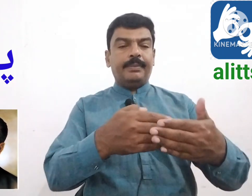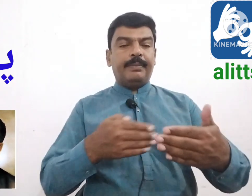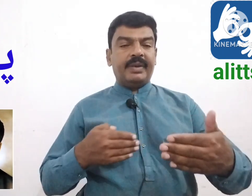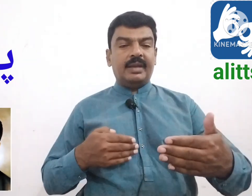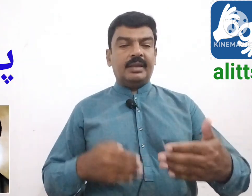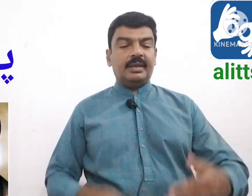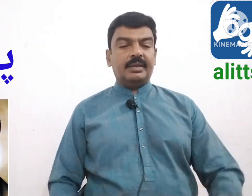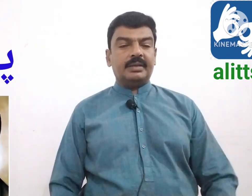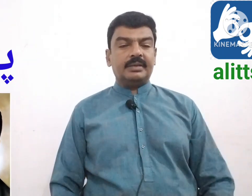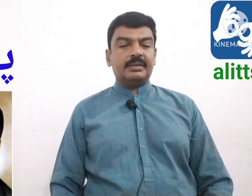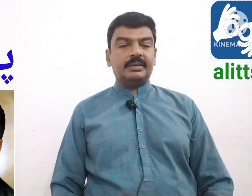पहले,